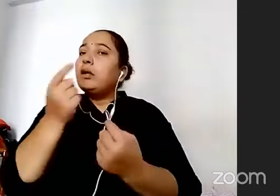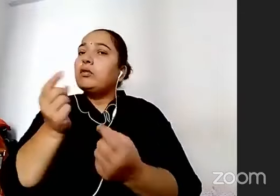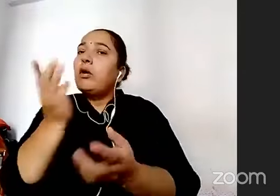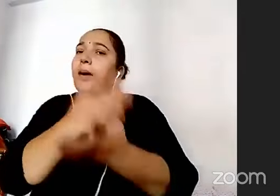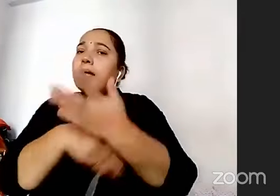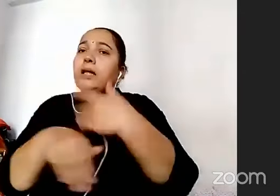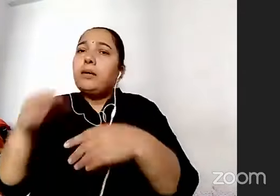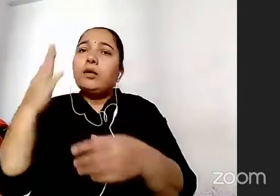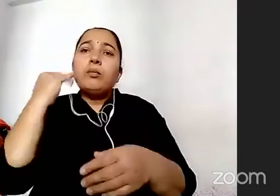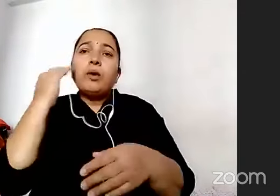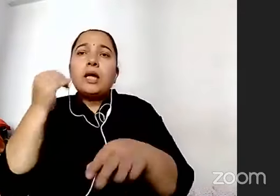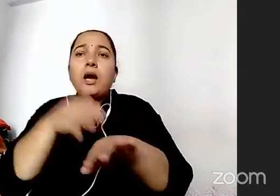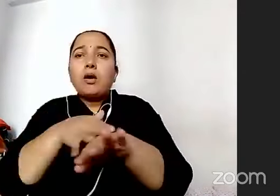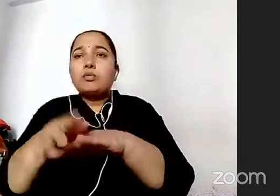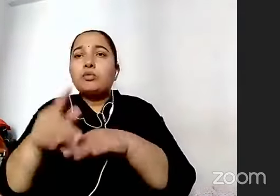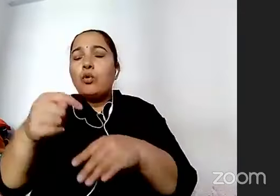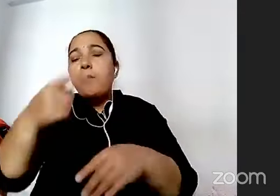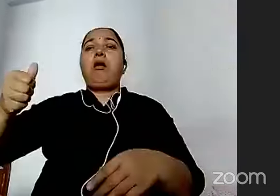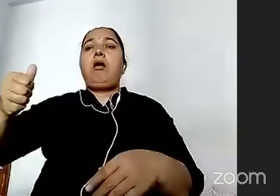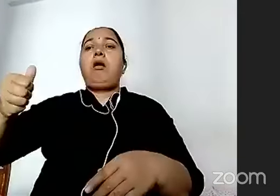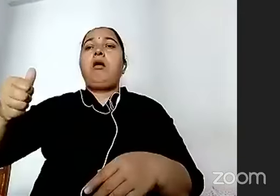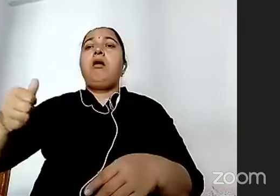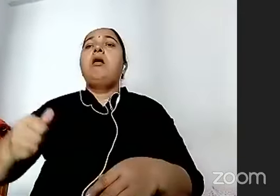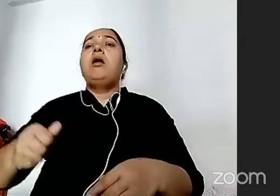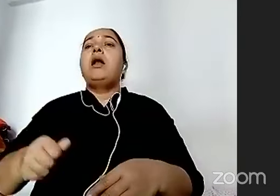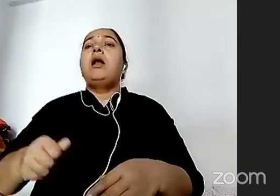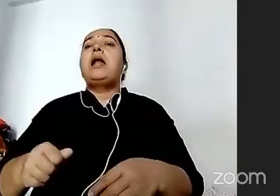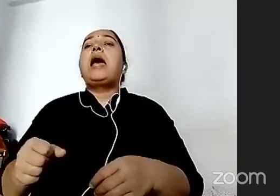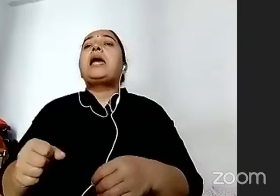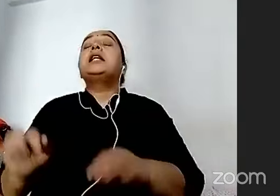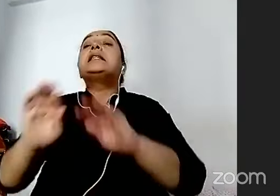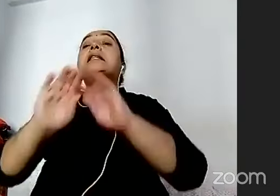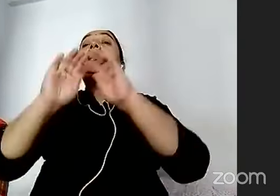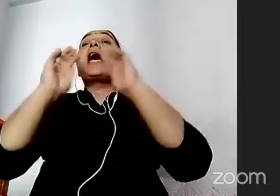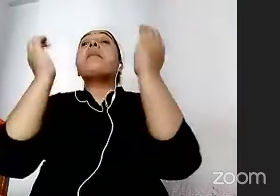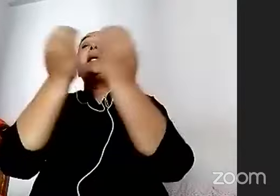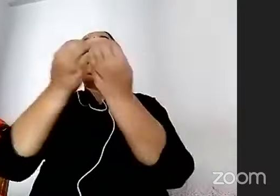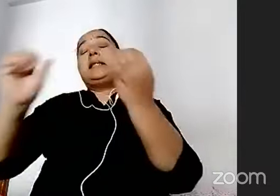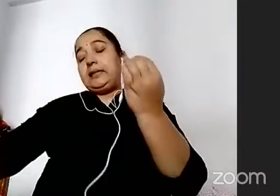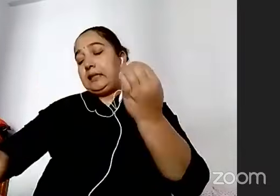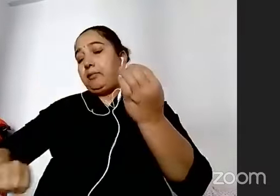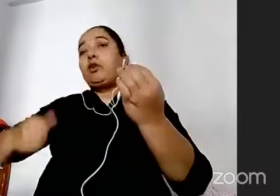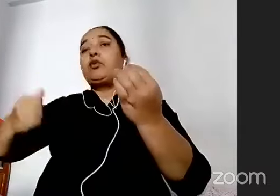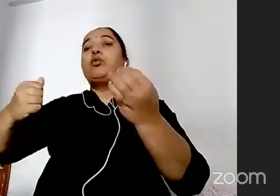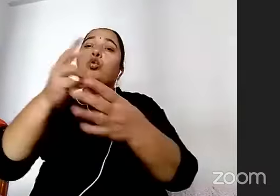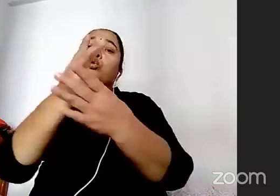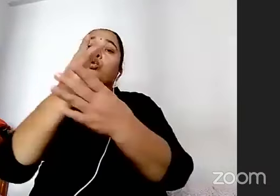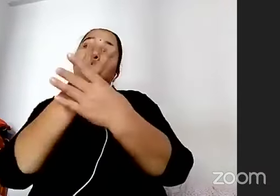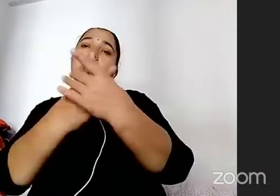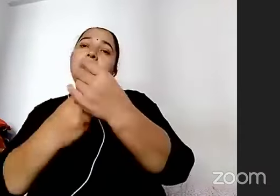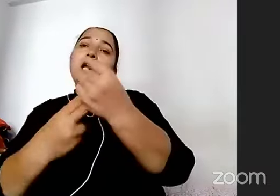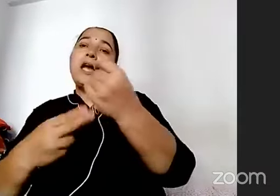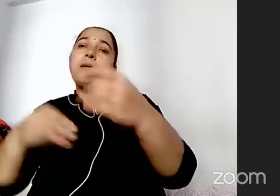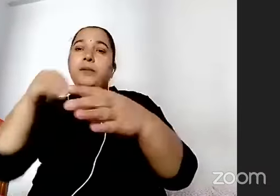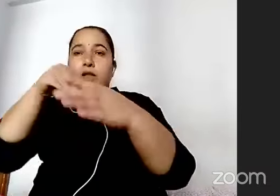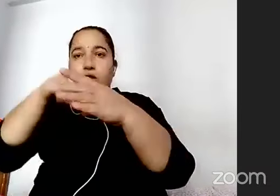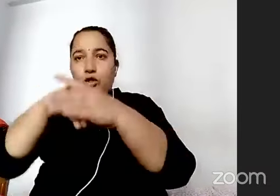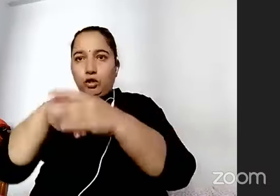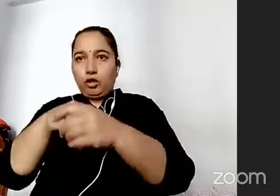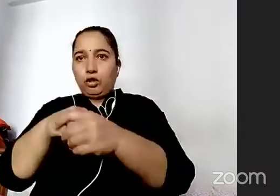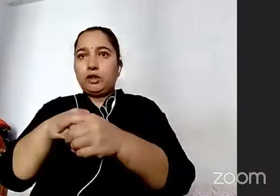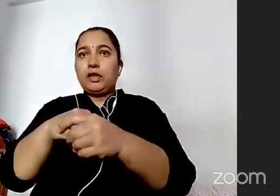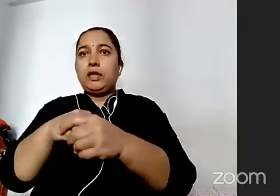र पब्लिक लाइफको जुन डाइकोटमी छ नि त्यो त्यो दुईवटाभित्रको डाइकोटमीलाई जबसम्म हामीले हेर्दैनौँ तबसम्म हामीले